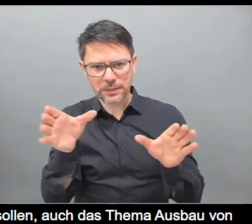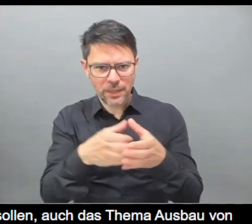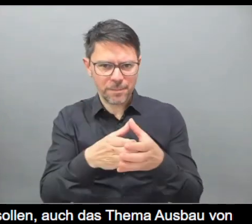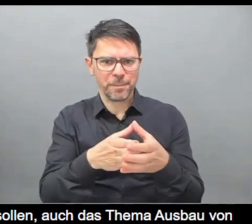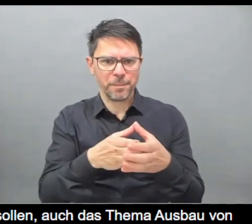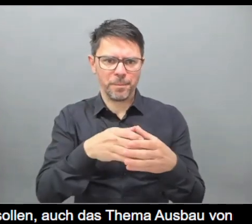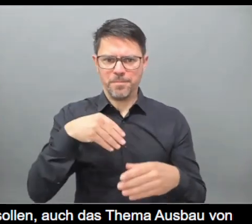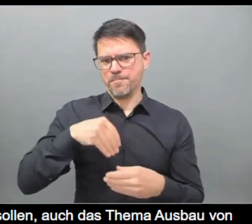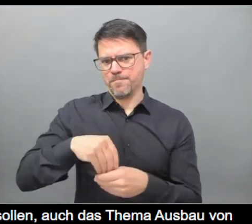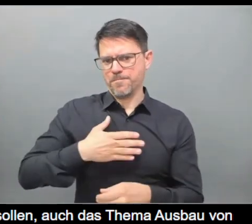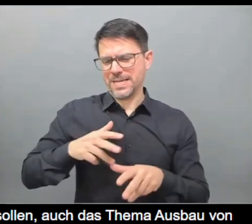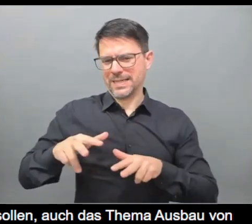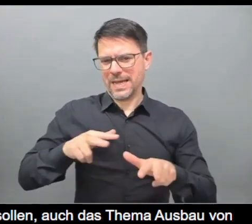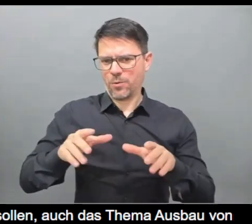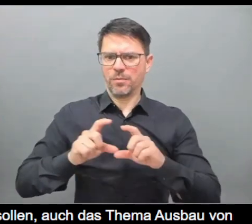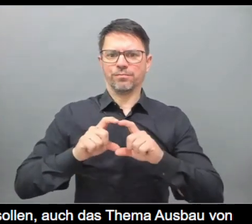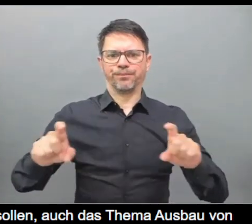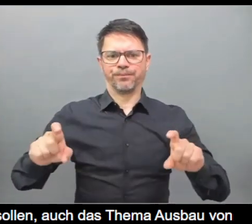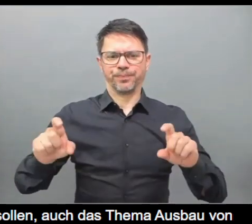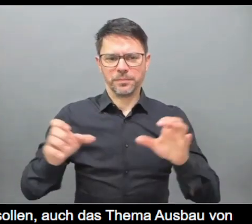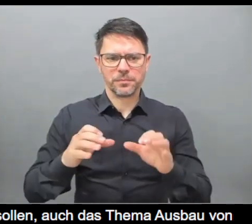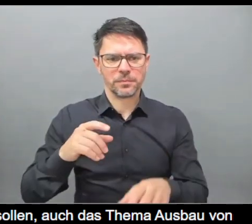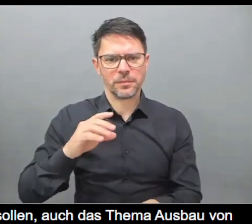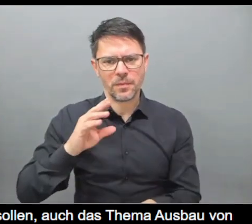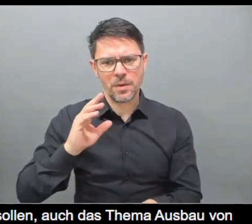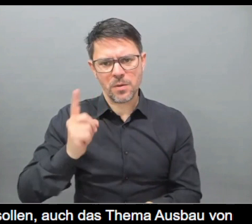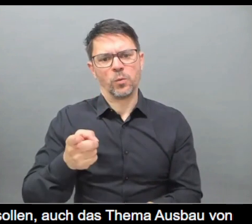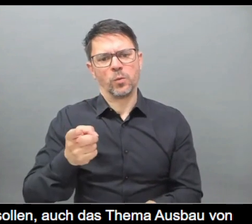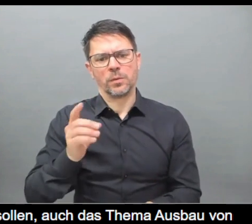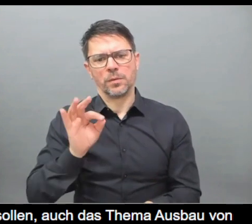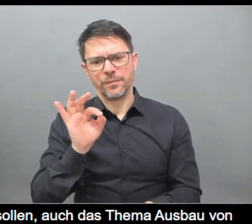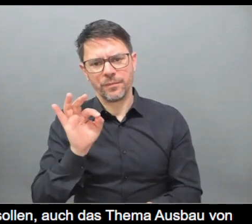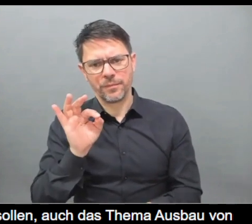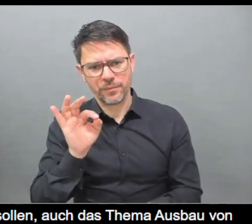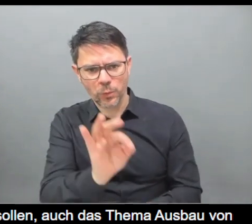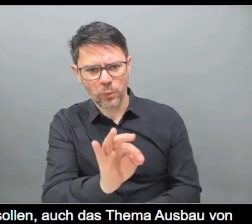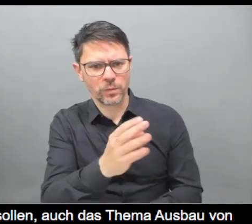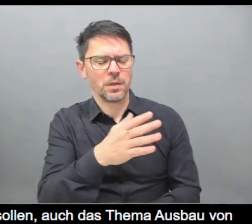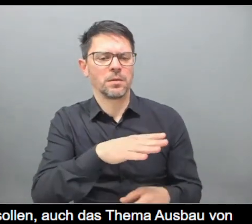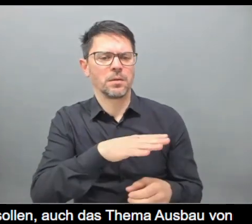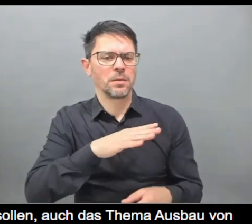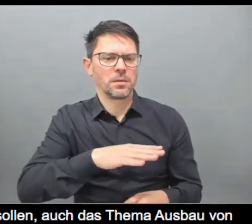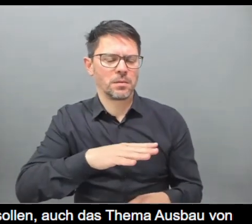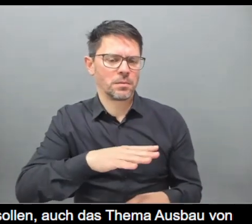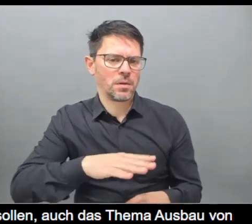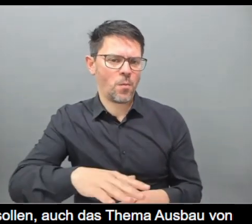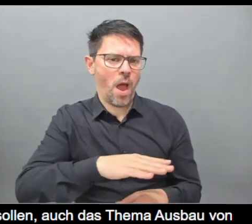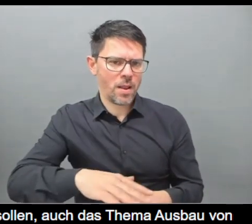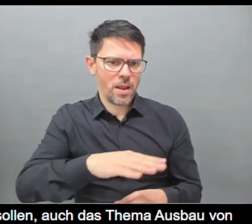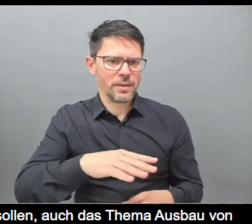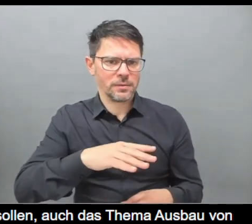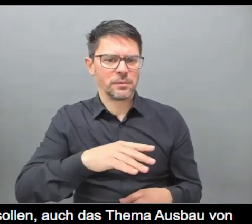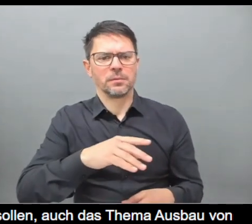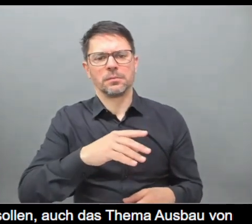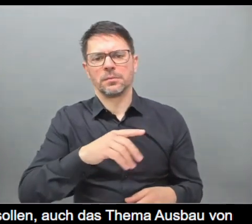Windräder, die in einer relativ konkreten Absicht an uns herangetragen werden, auch realisiert zu werden. Und das ist